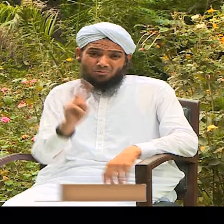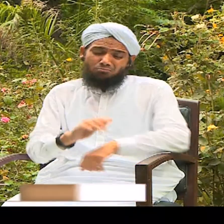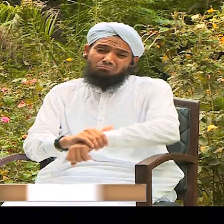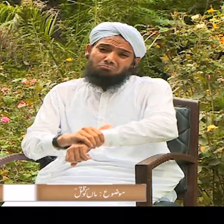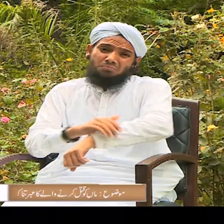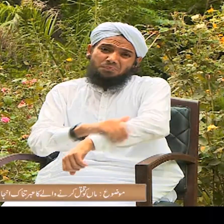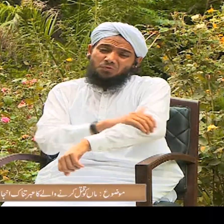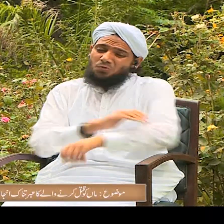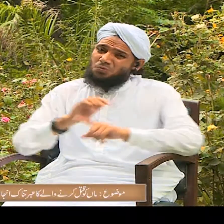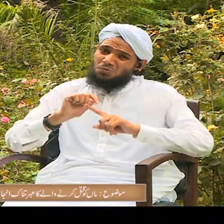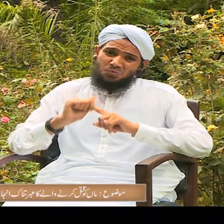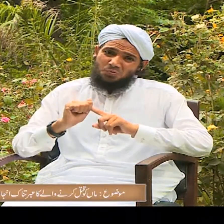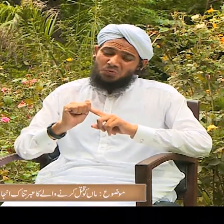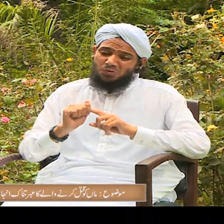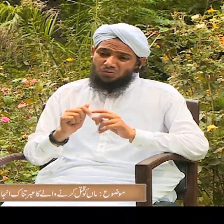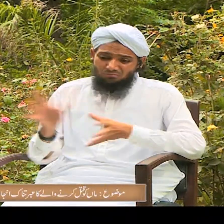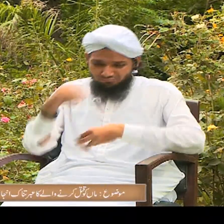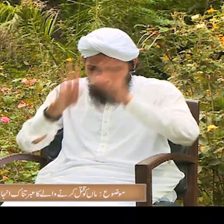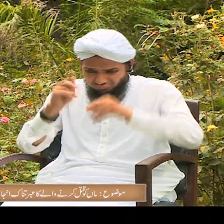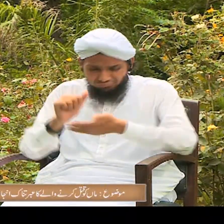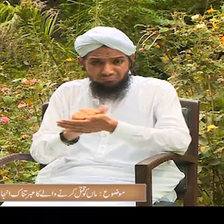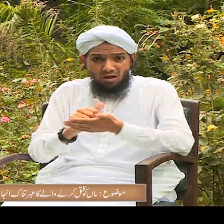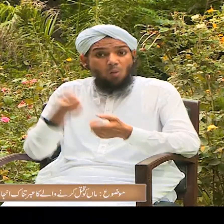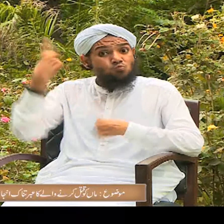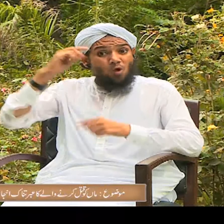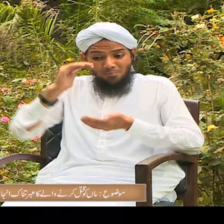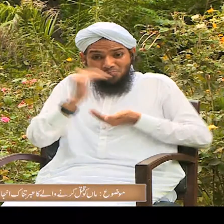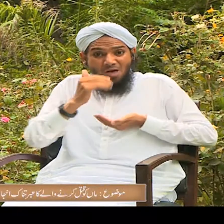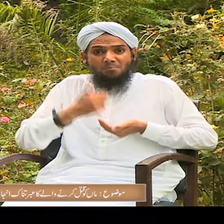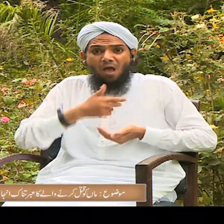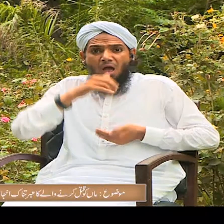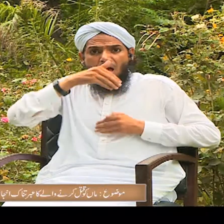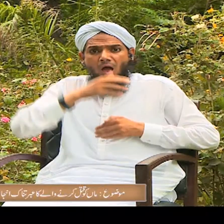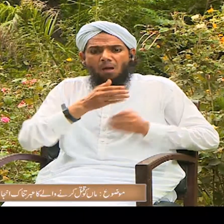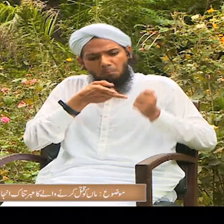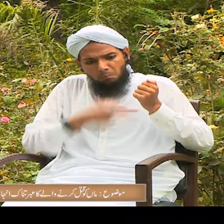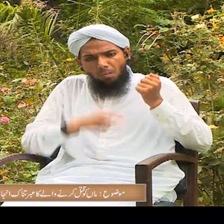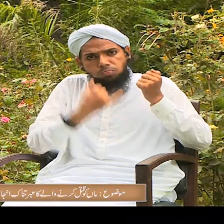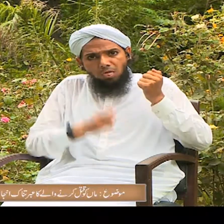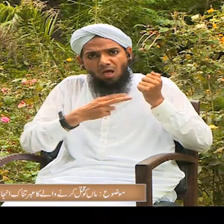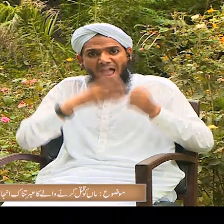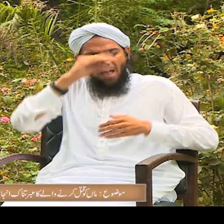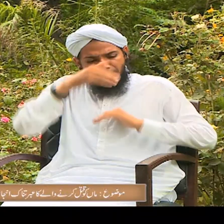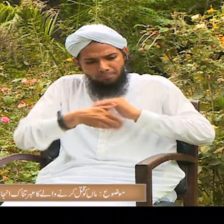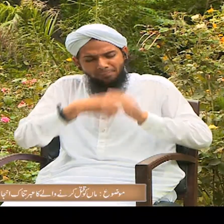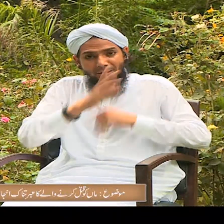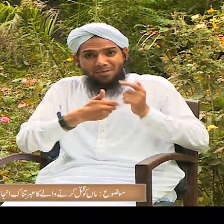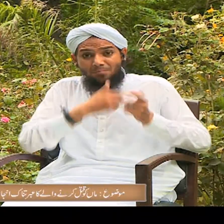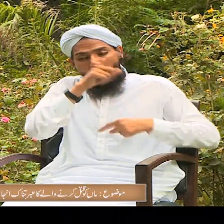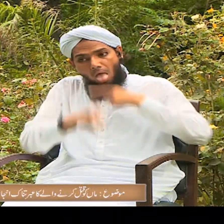ماں باپ کی خدمت لازمی ہے۔ بچپن میں ماں بھی تو آخر بچے کی گندگی برداشت کرتی ہی ہے۔ بڑھاپے اور